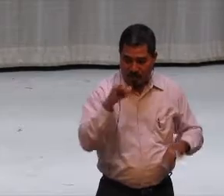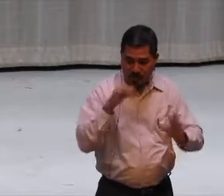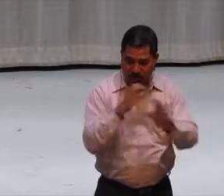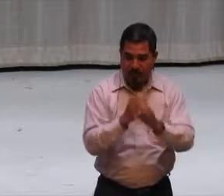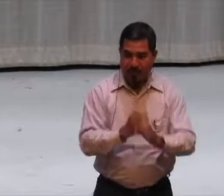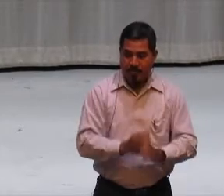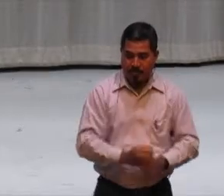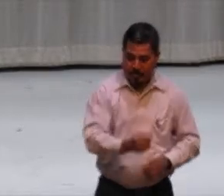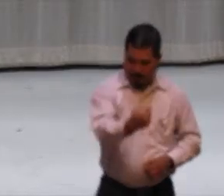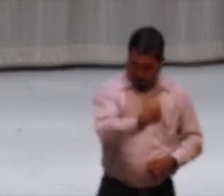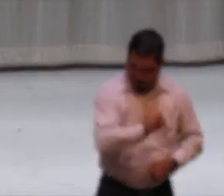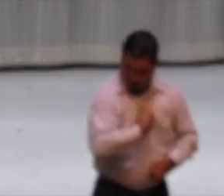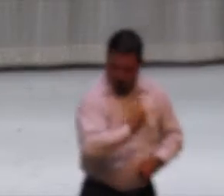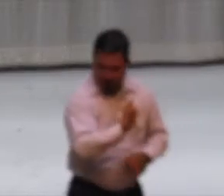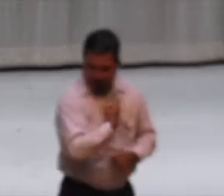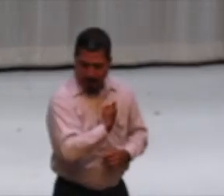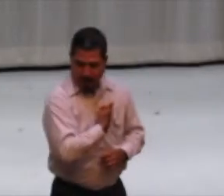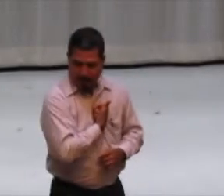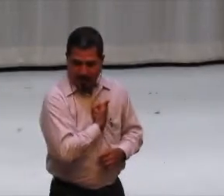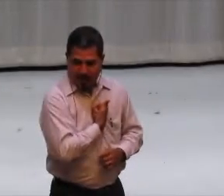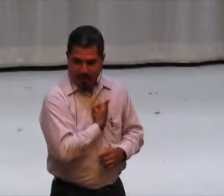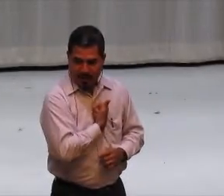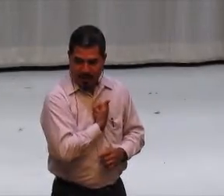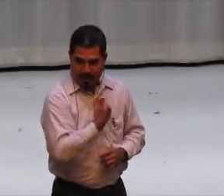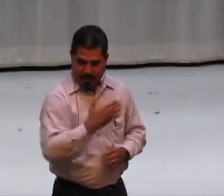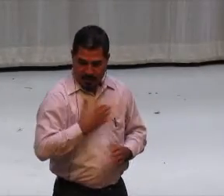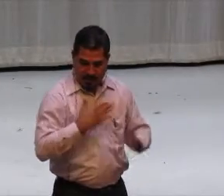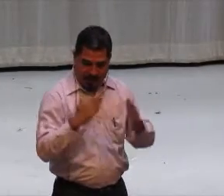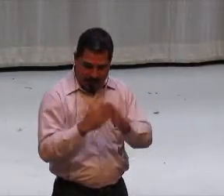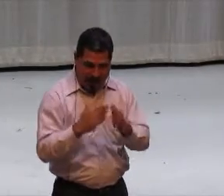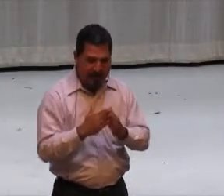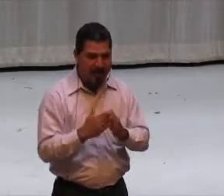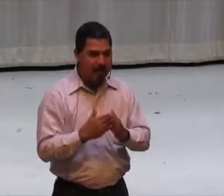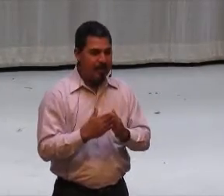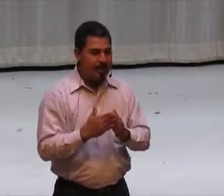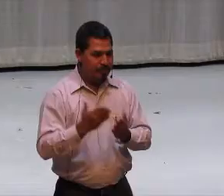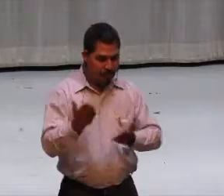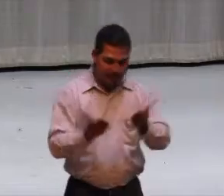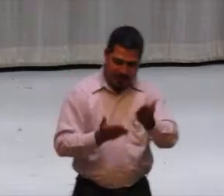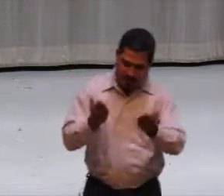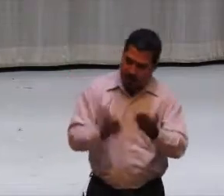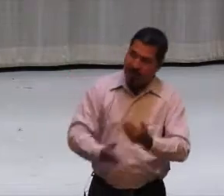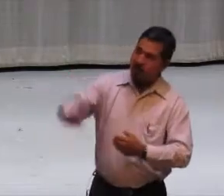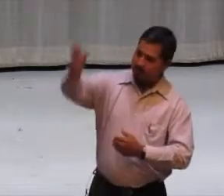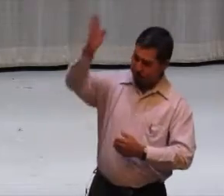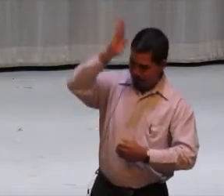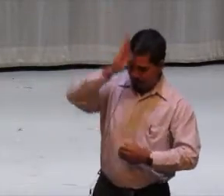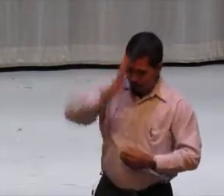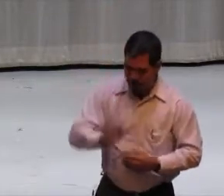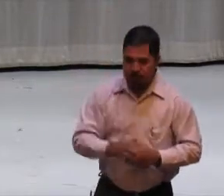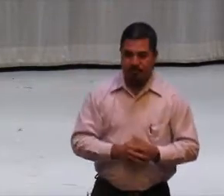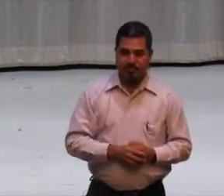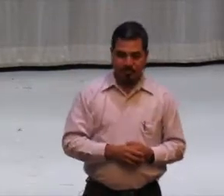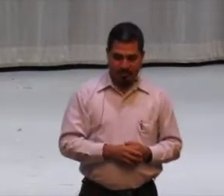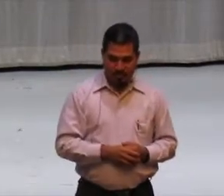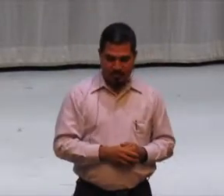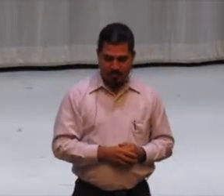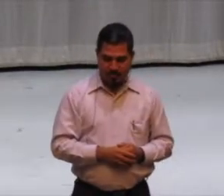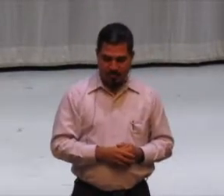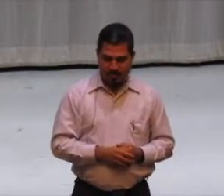Josué, yo personalmente y mi casa vamos a servir a Dios.